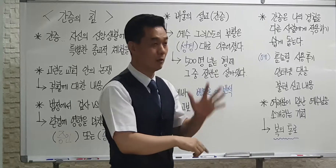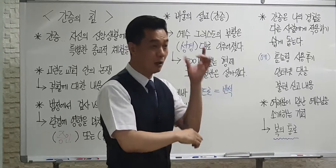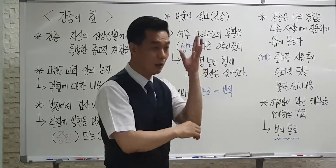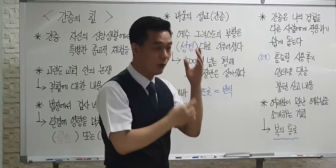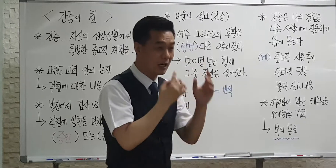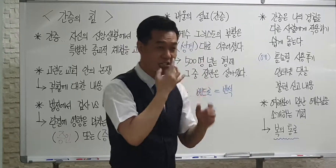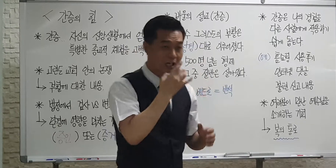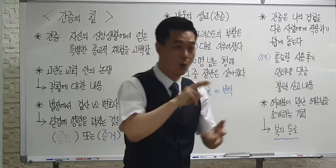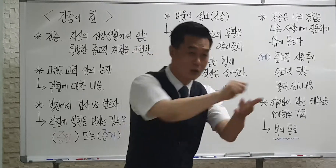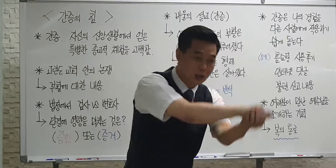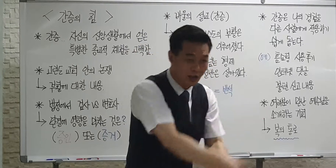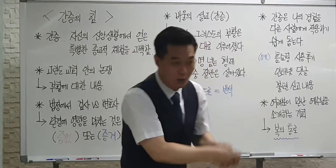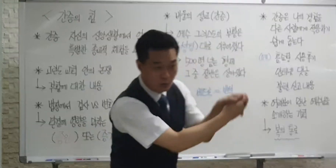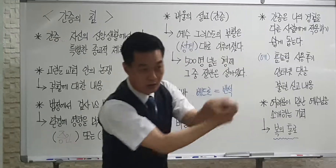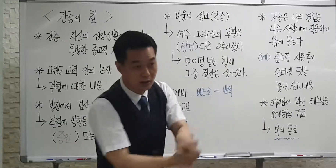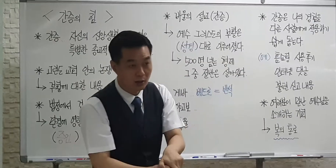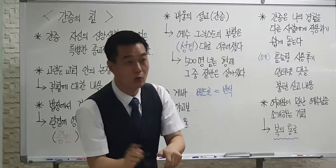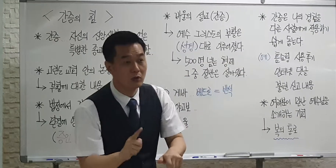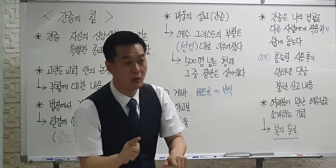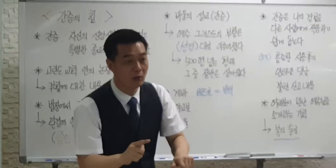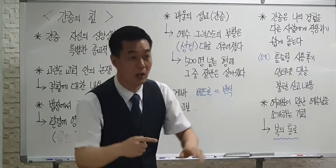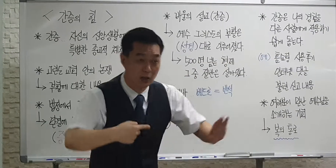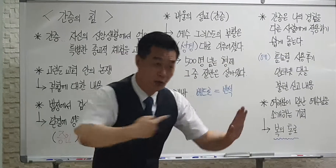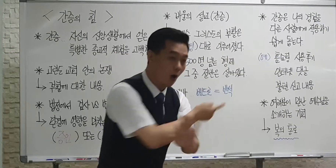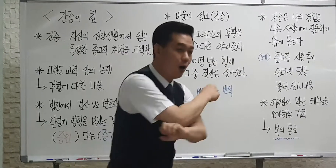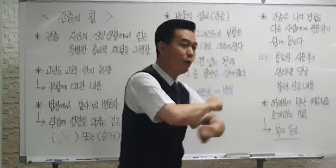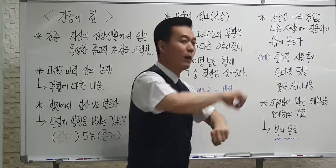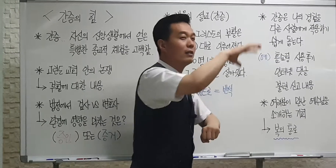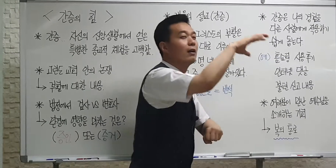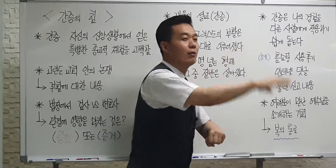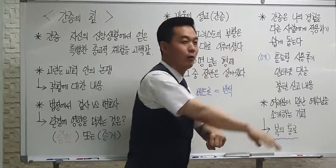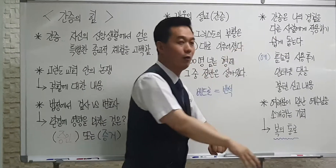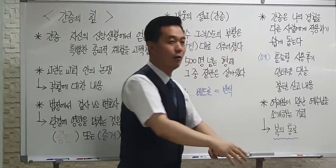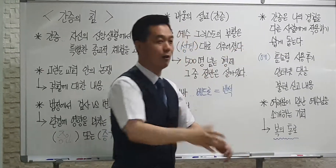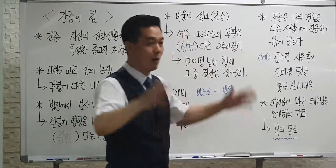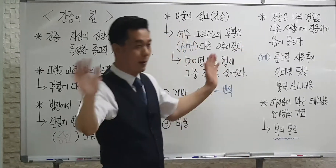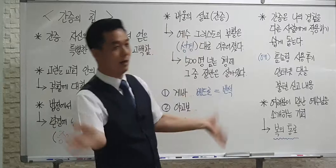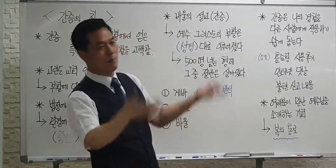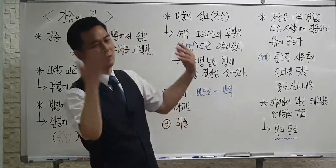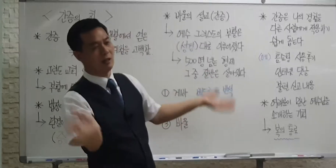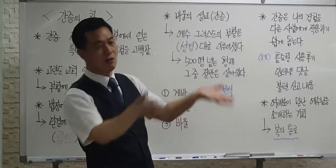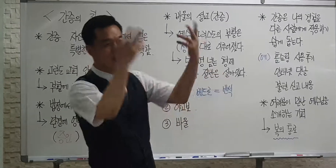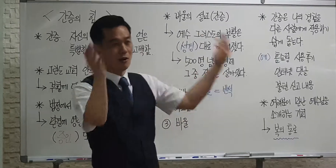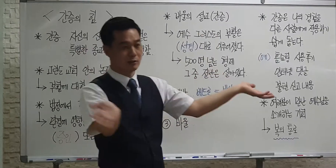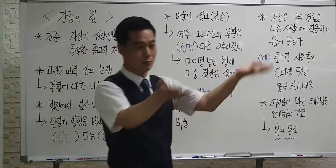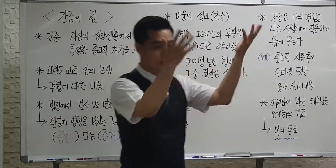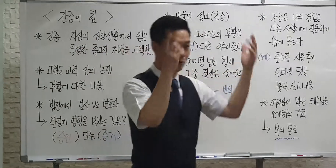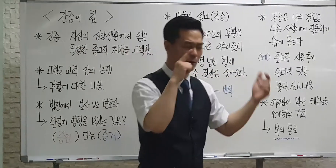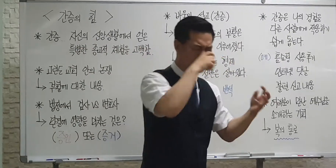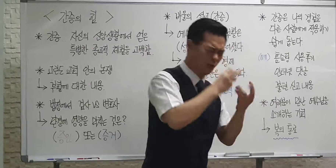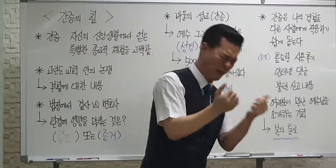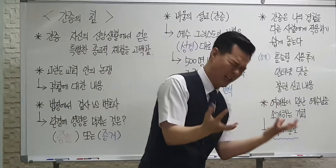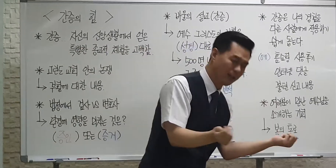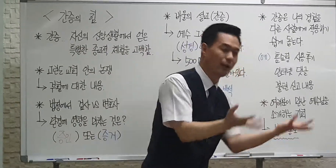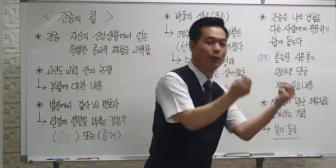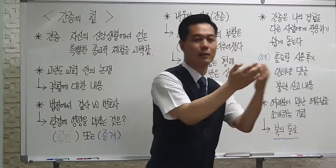근데 원래 곡식 탈곡 이렇게 할 때는 어디서 해요? 넓은 마당에서 바람 막 날려가지고 먼지도 많이 나고 하니까